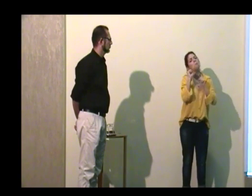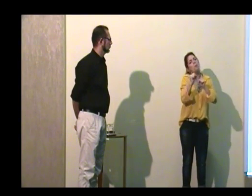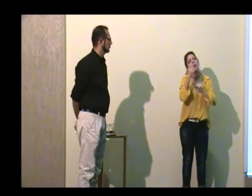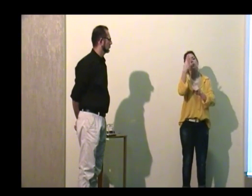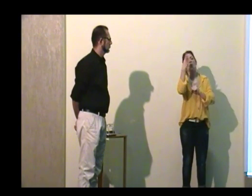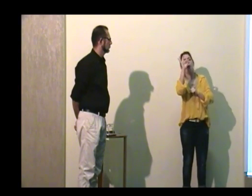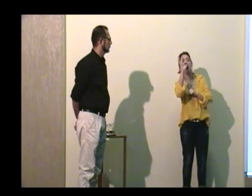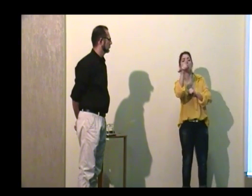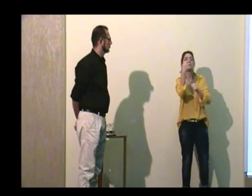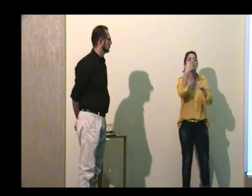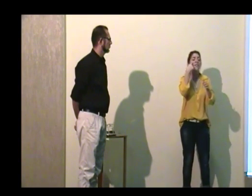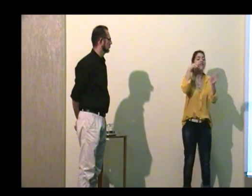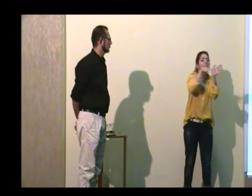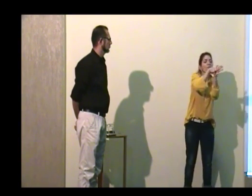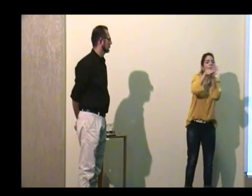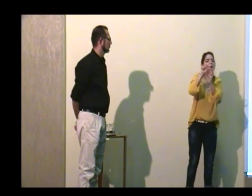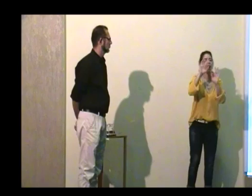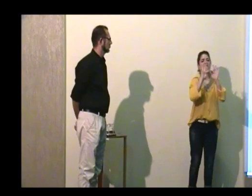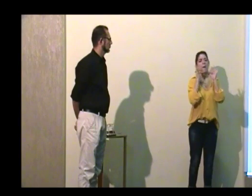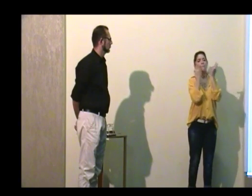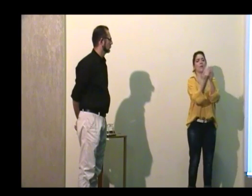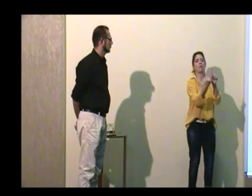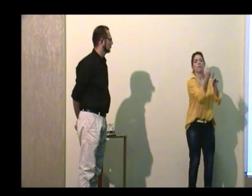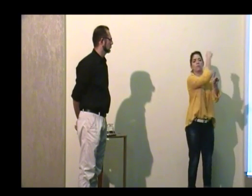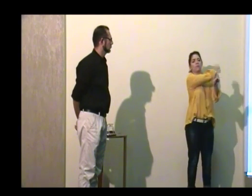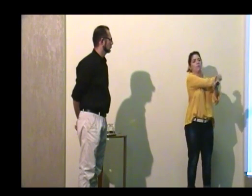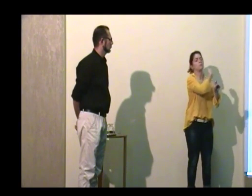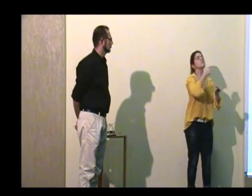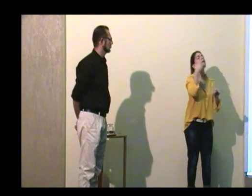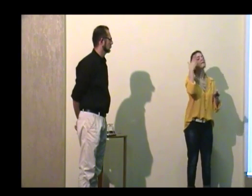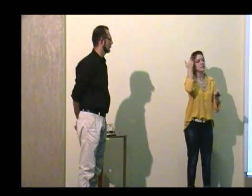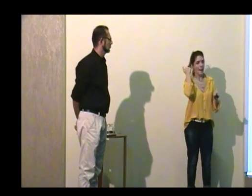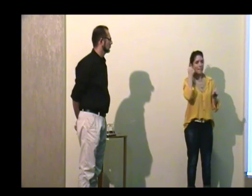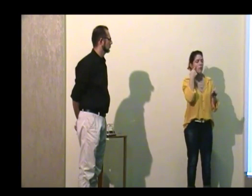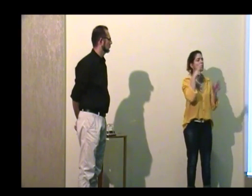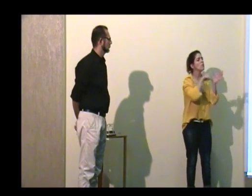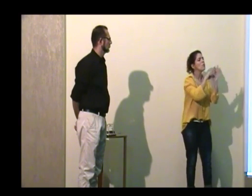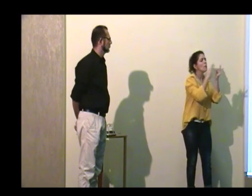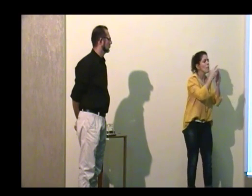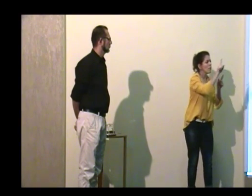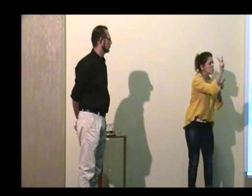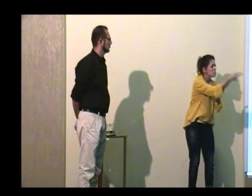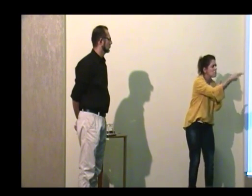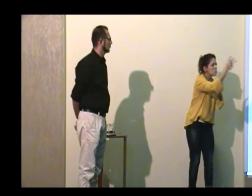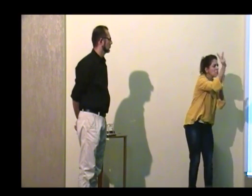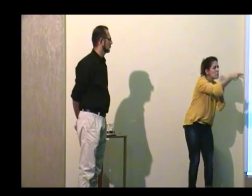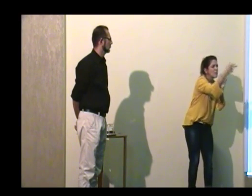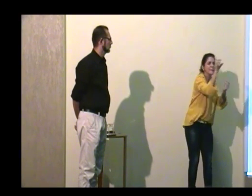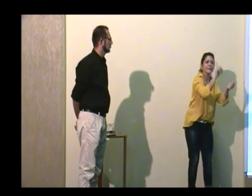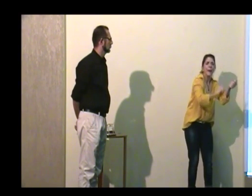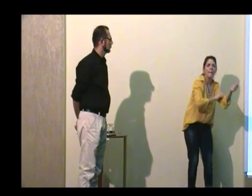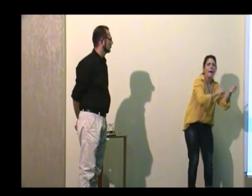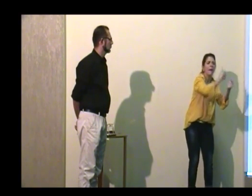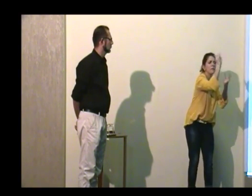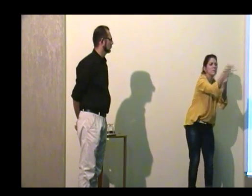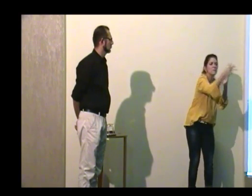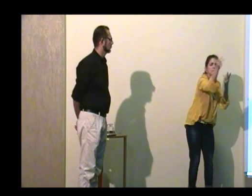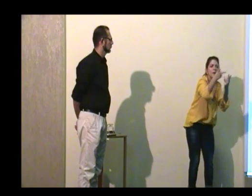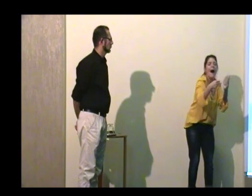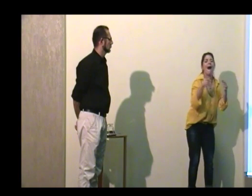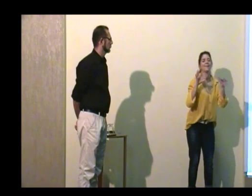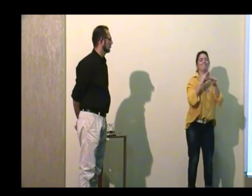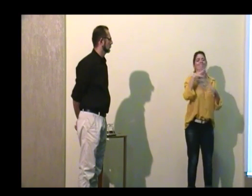É importante pesquisar diabetes em todas as pessoas com mais de 40 anos. Você tem um